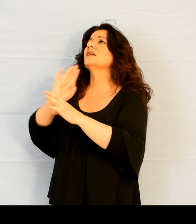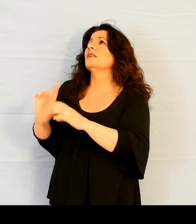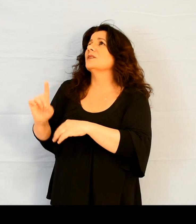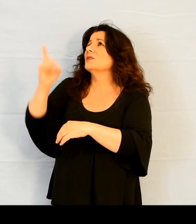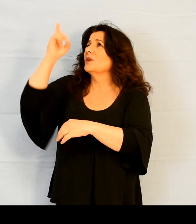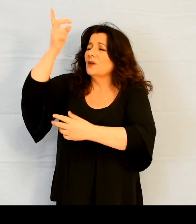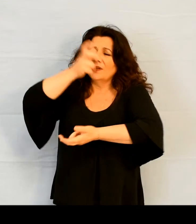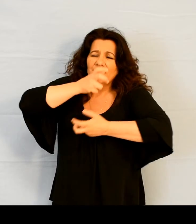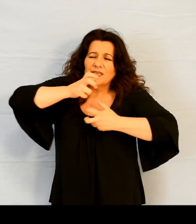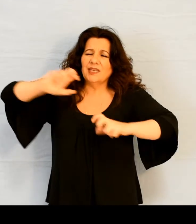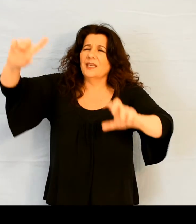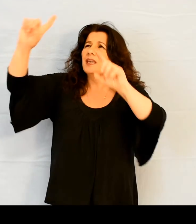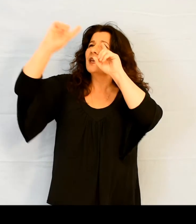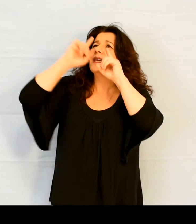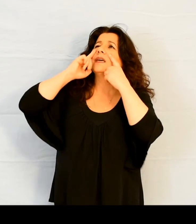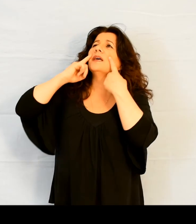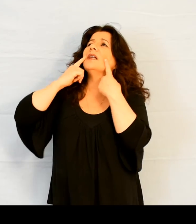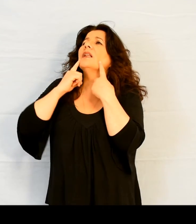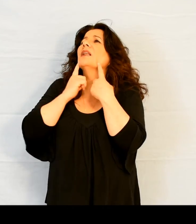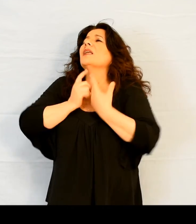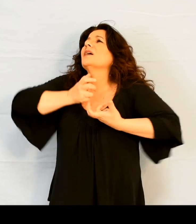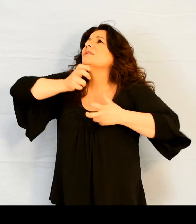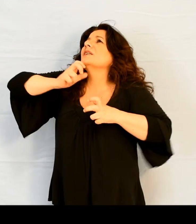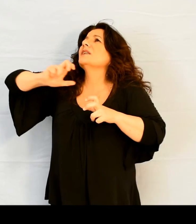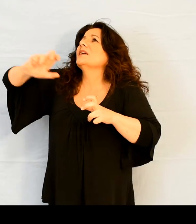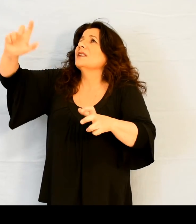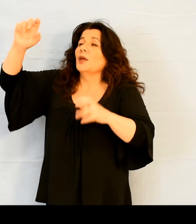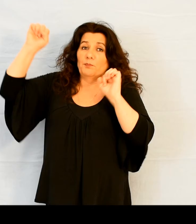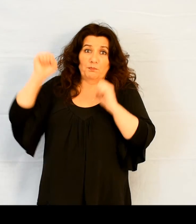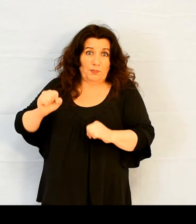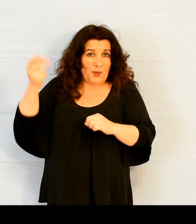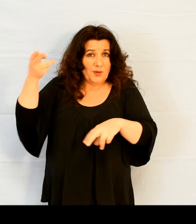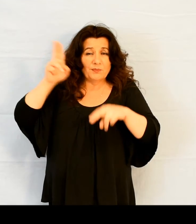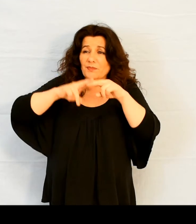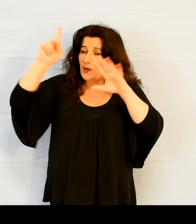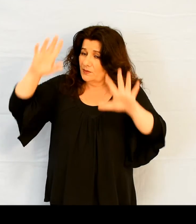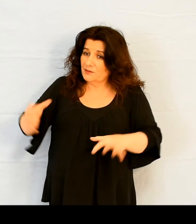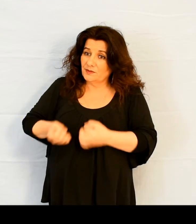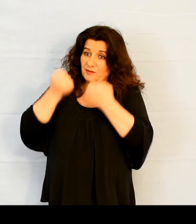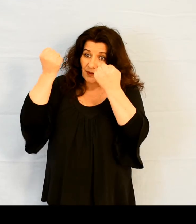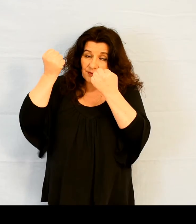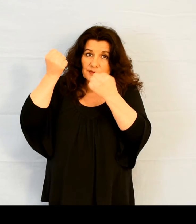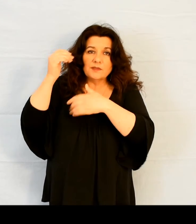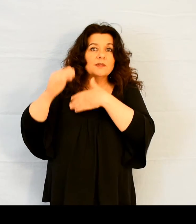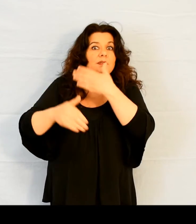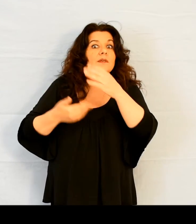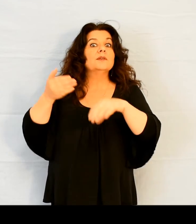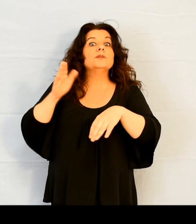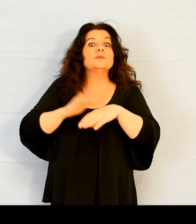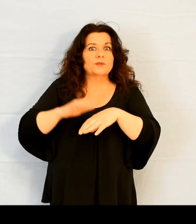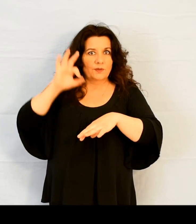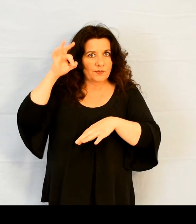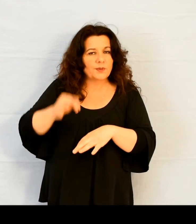mort. Et il fut exaucé en raison de son grand respect.